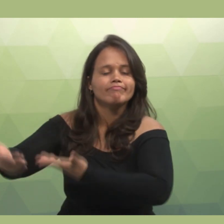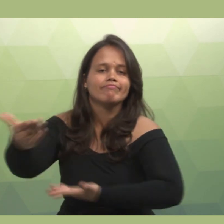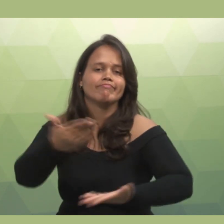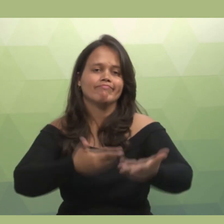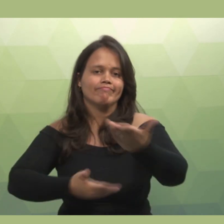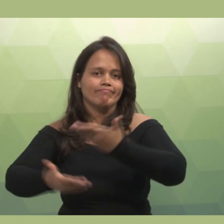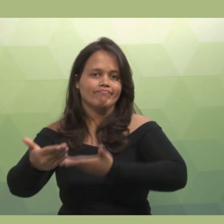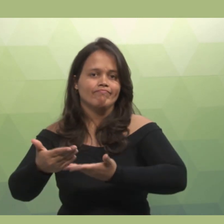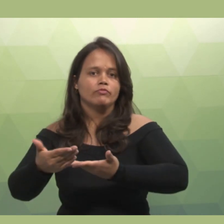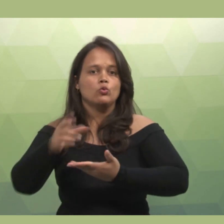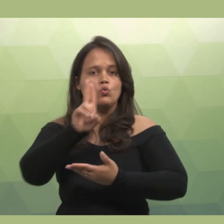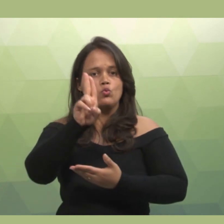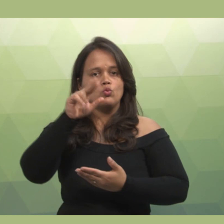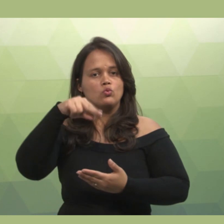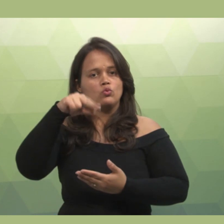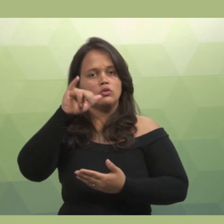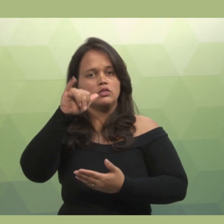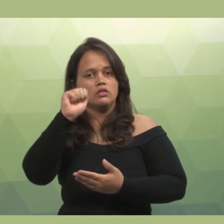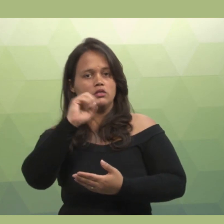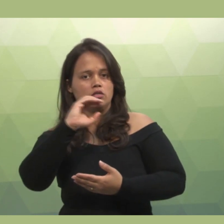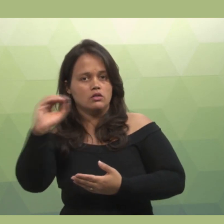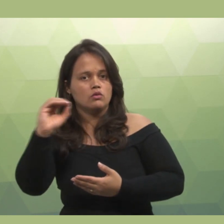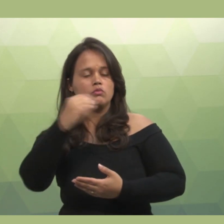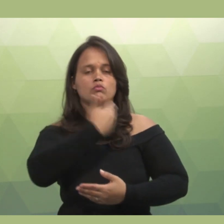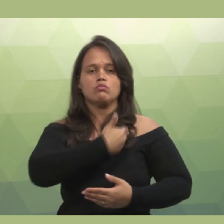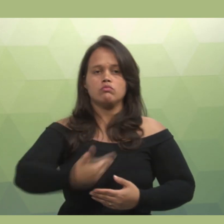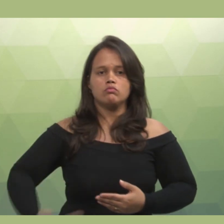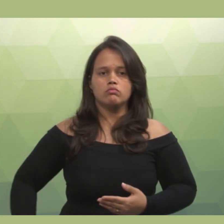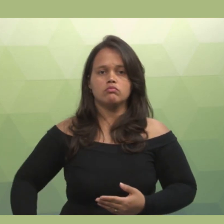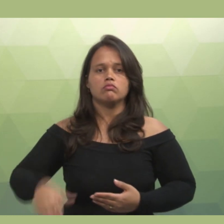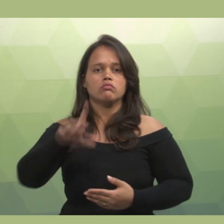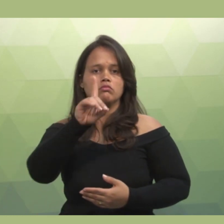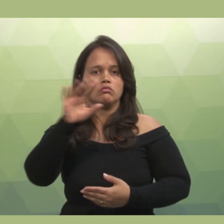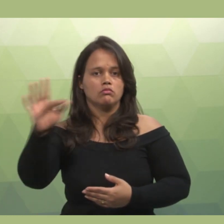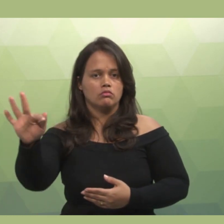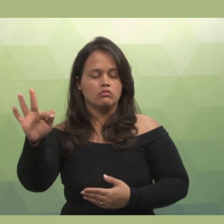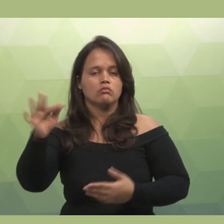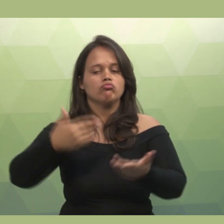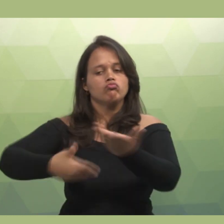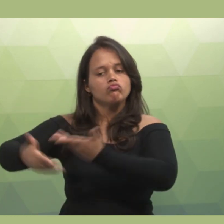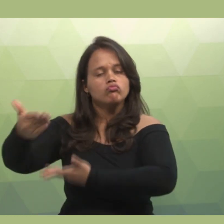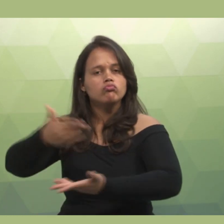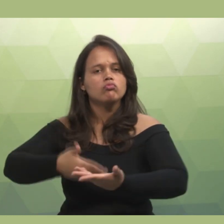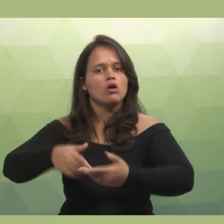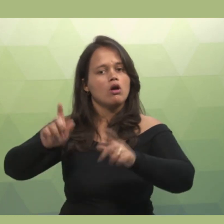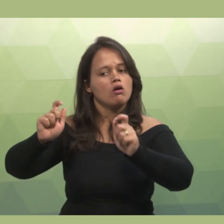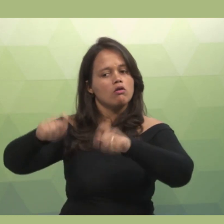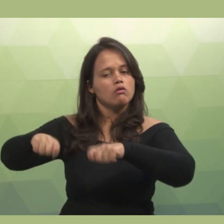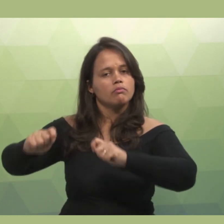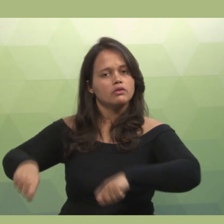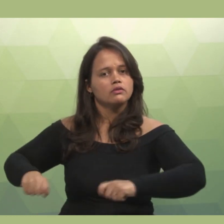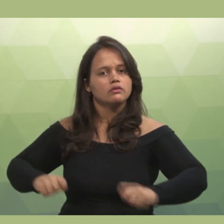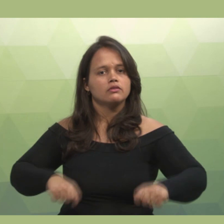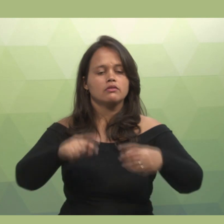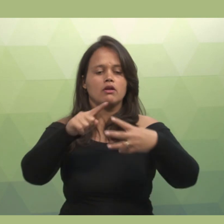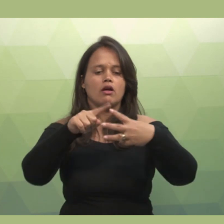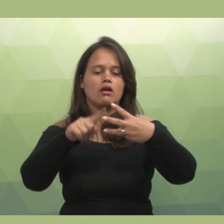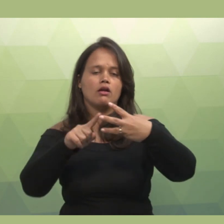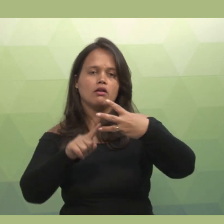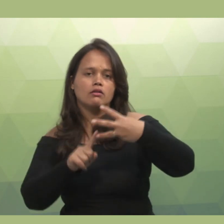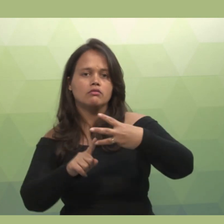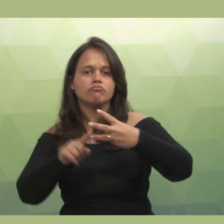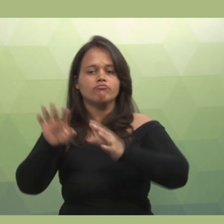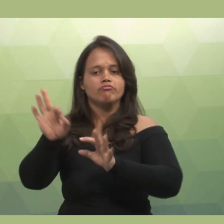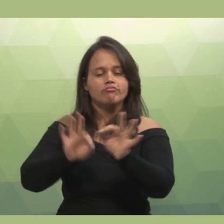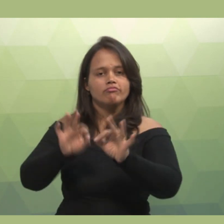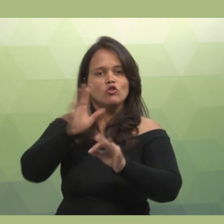entre a União, os Estados e o Distrito Federal, e define as competências de cada esfera governamental